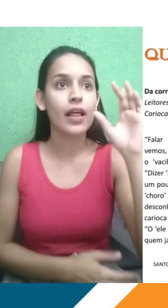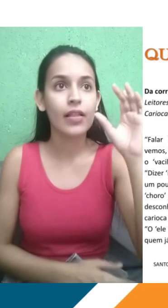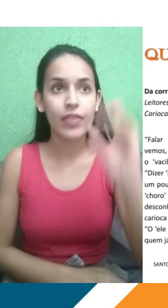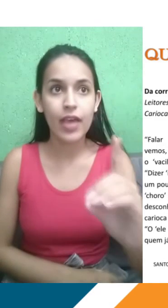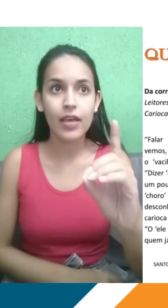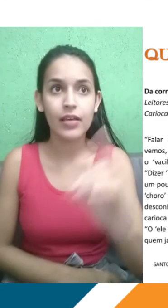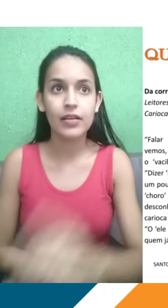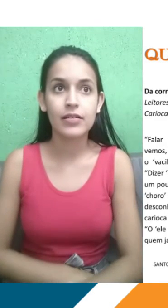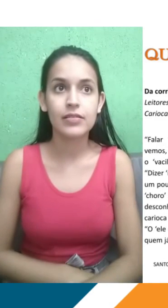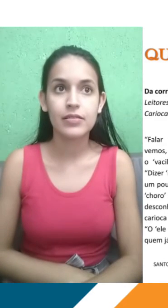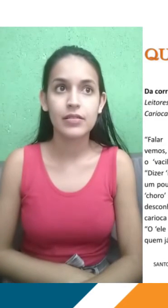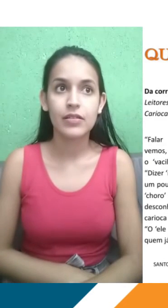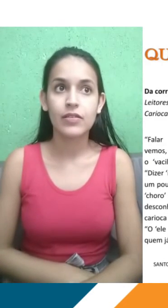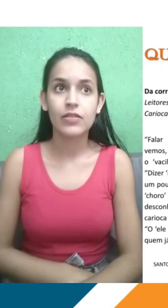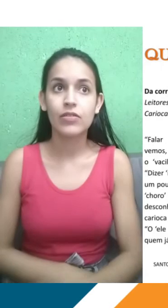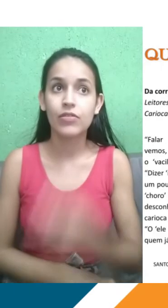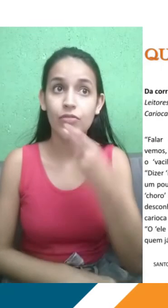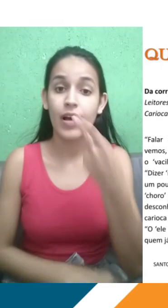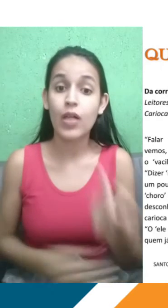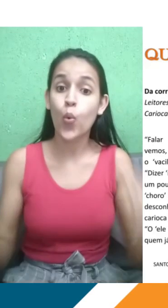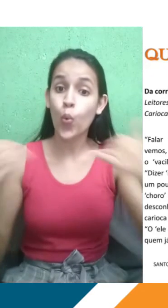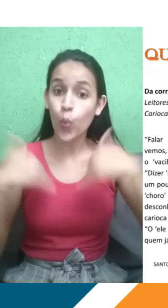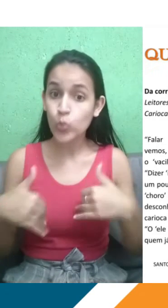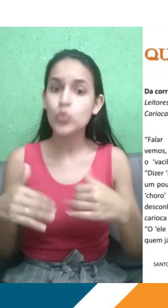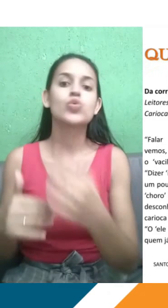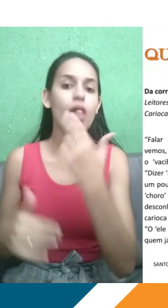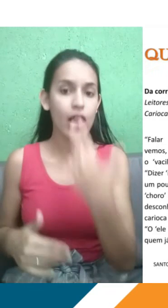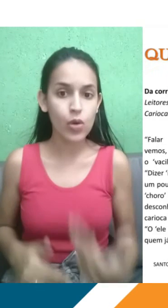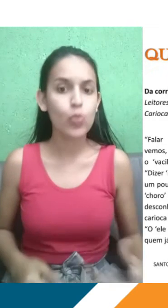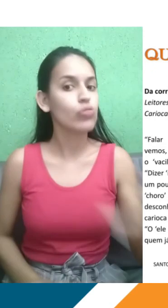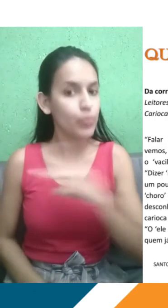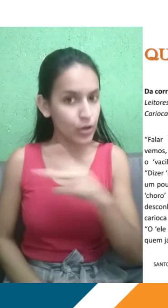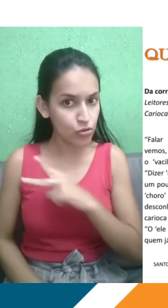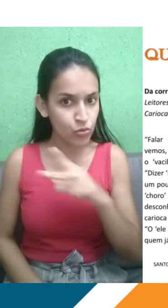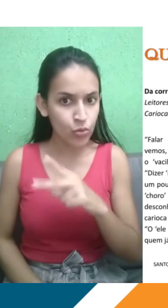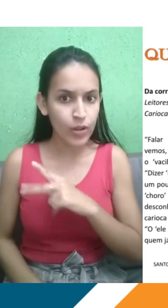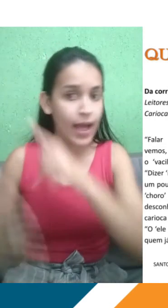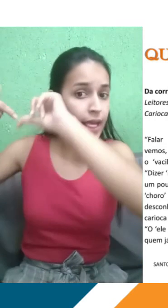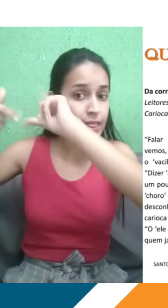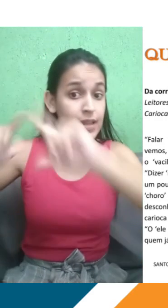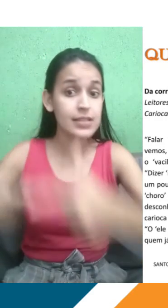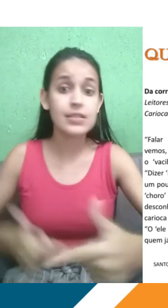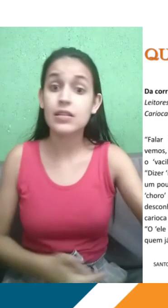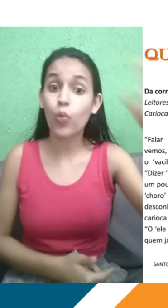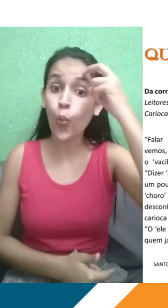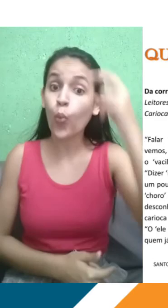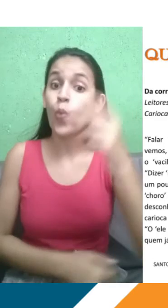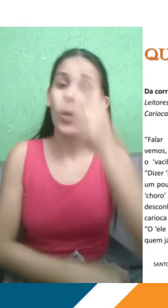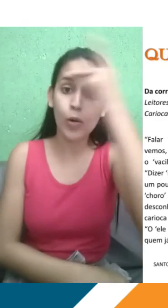A, desobediência à norma padrão requerida em ambientes urbanos, postula que há uma demanda cultural